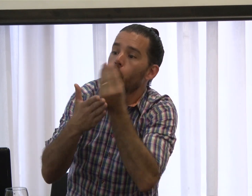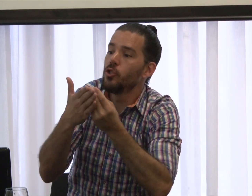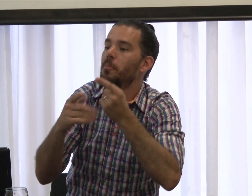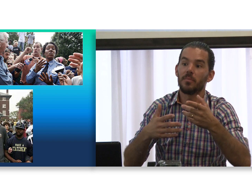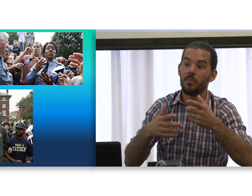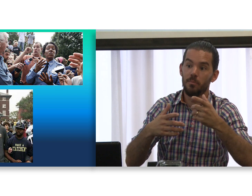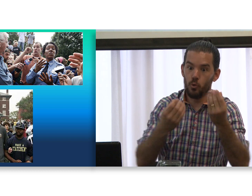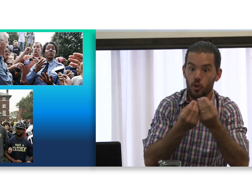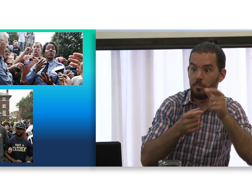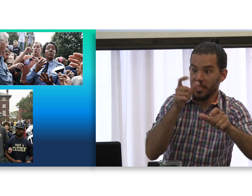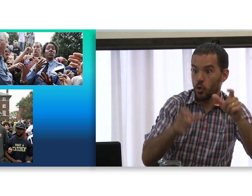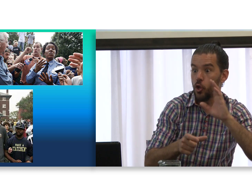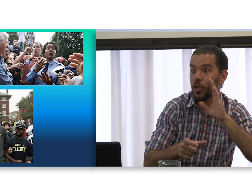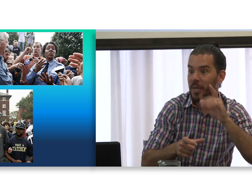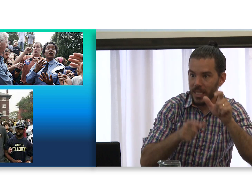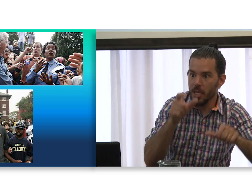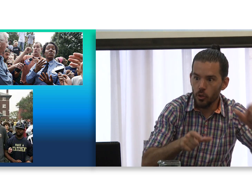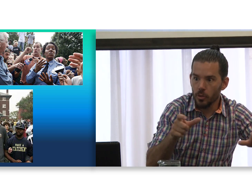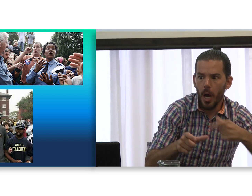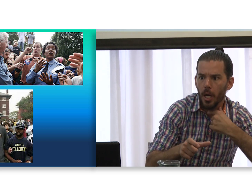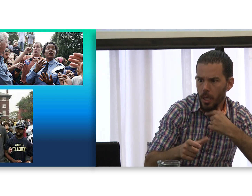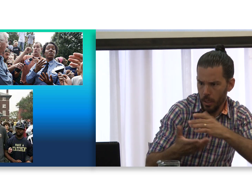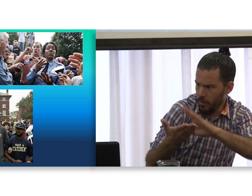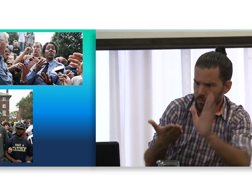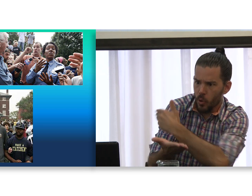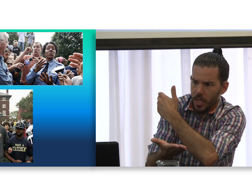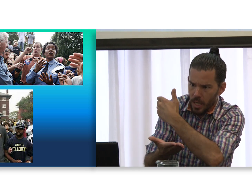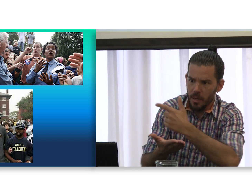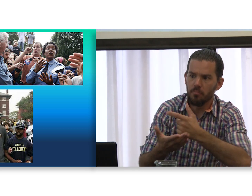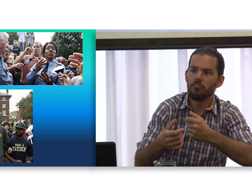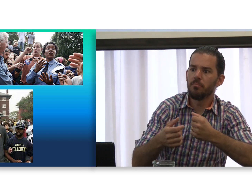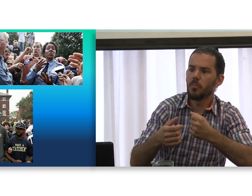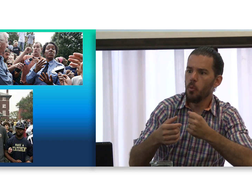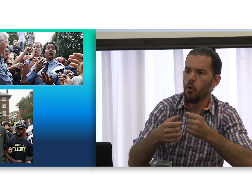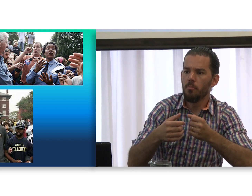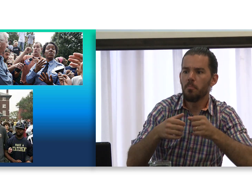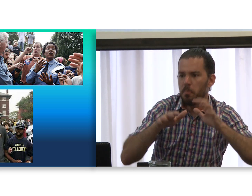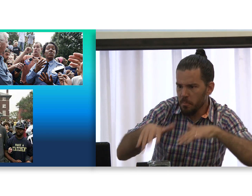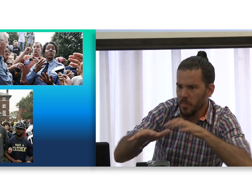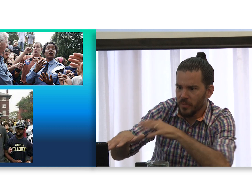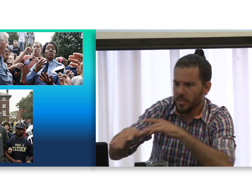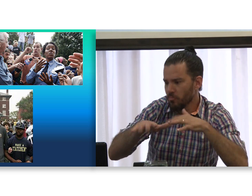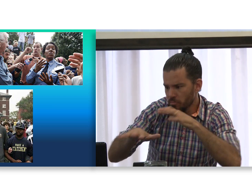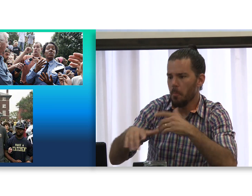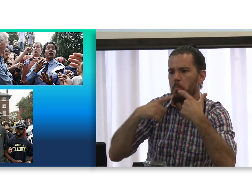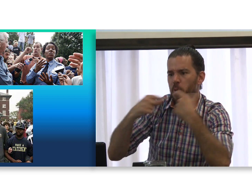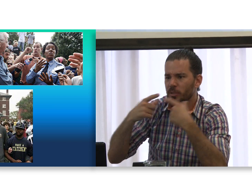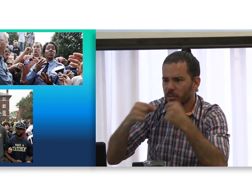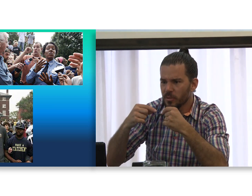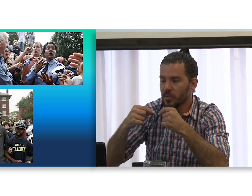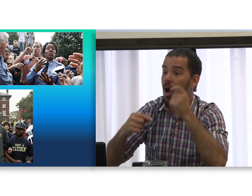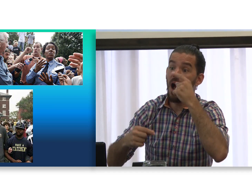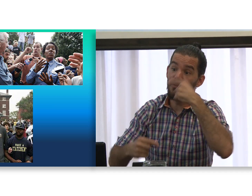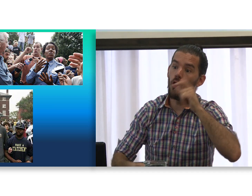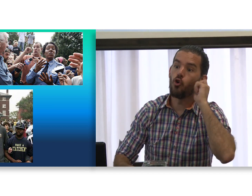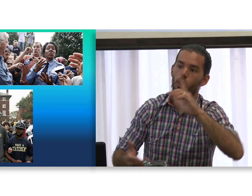aquí. Sí, y también hay algunos audífonos que tienen animaciones, dibujos o algo que es para los chicos, porque a veces los chicos no se